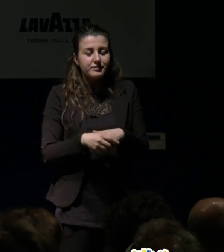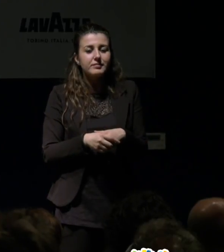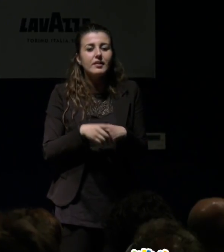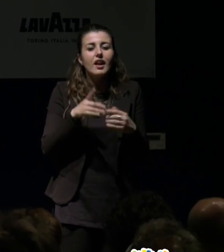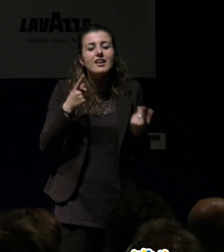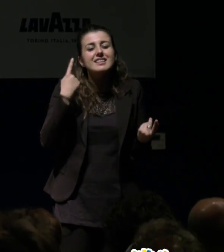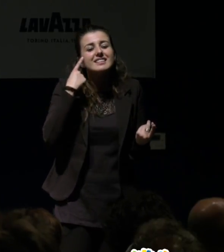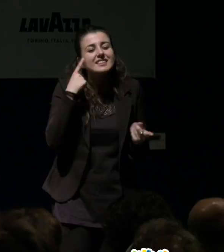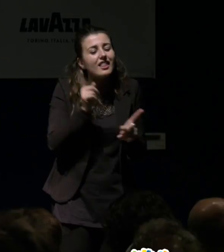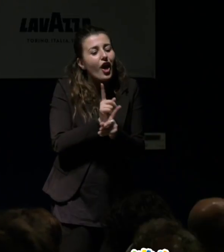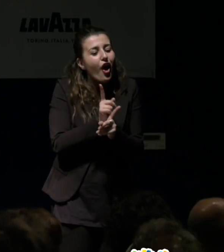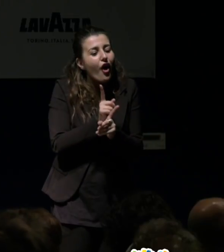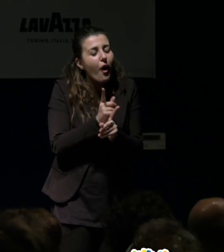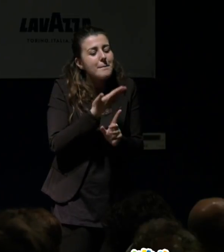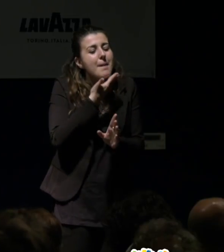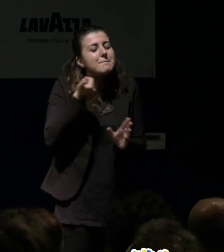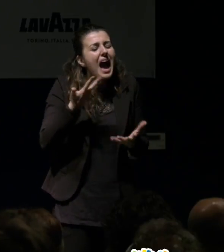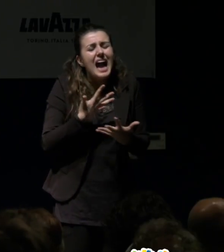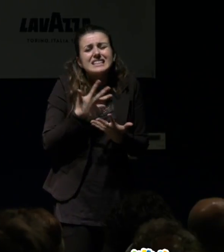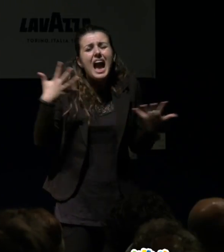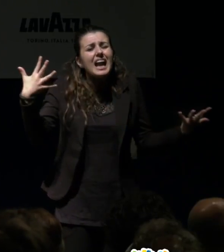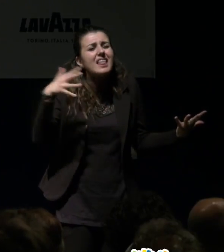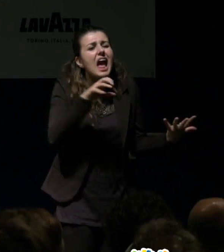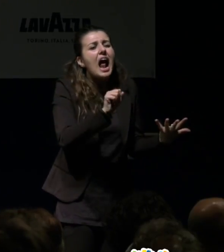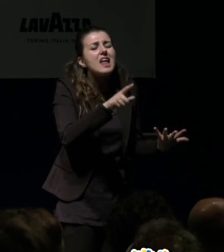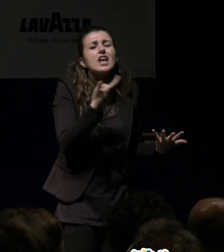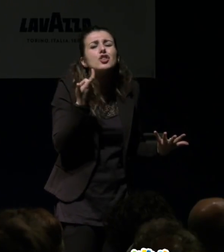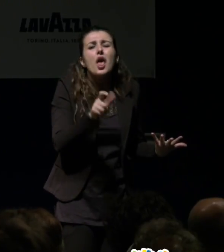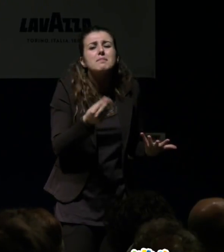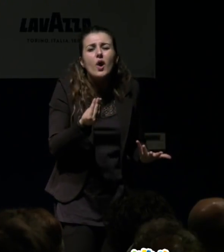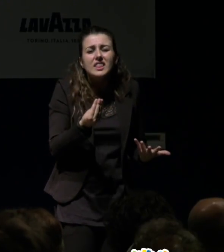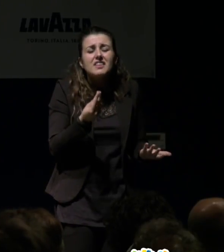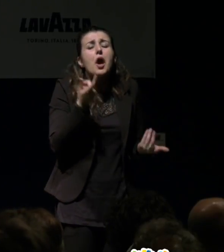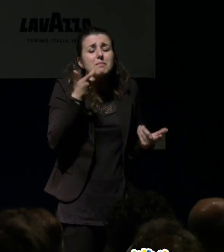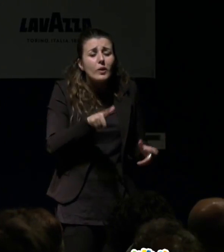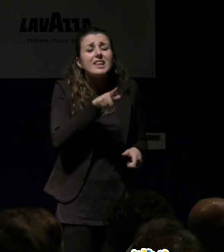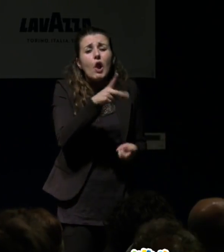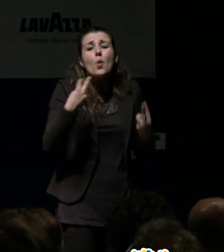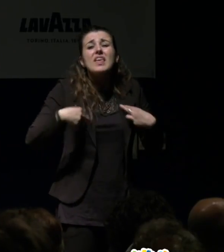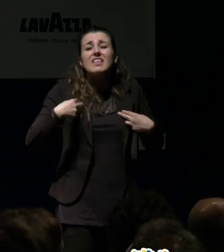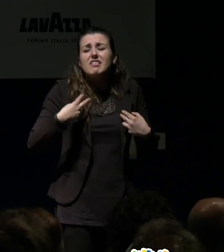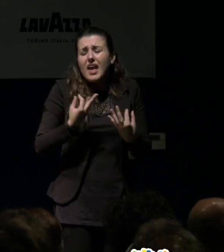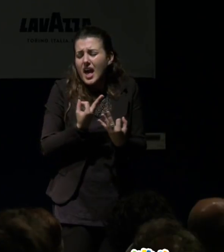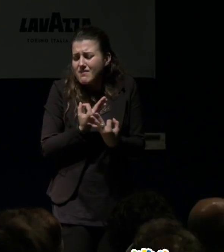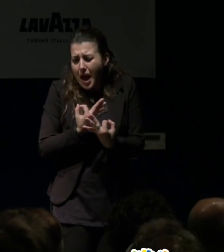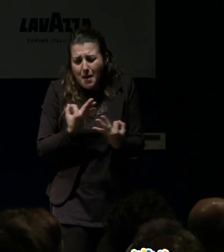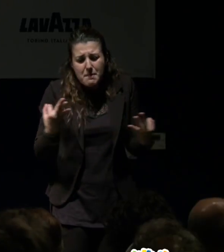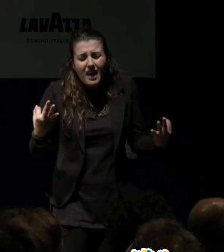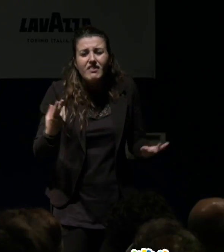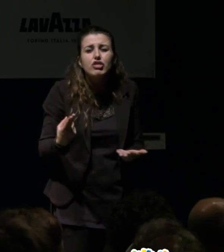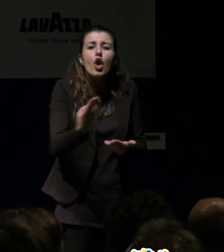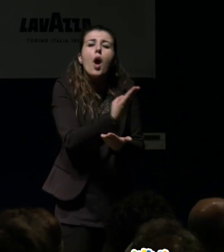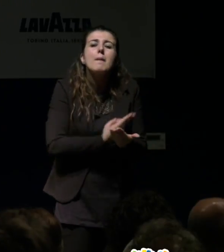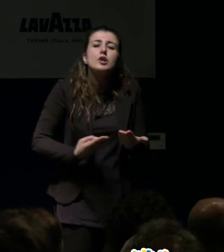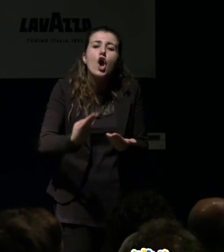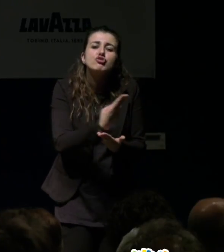si sente questa grande mancanza perché è una persona che viveva esattamente il progetto